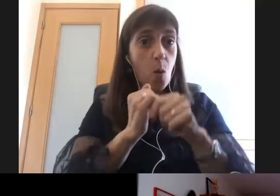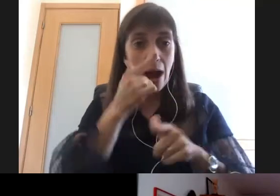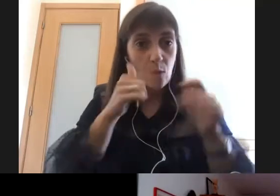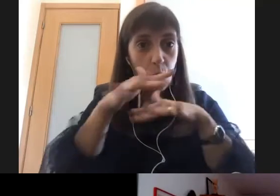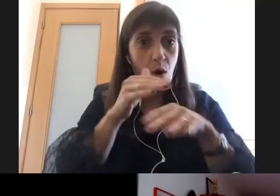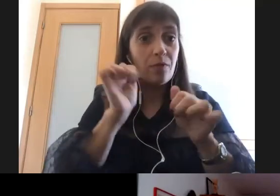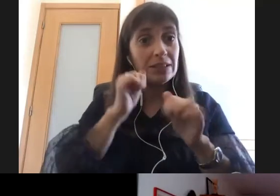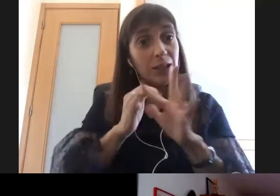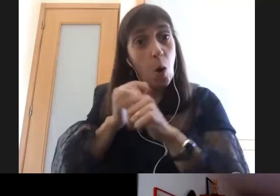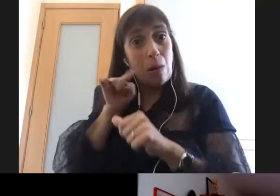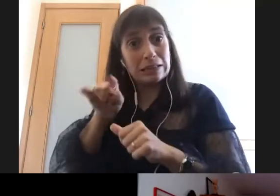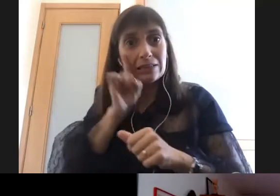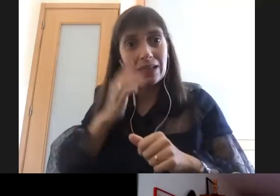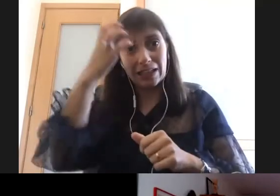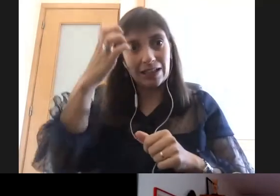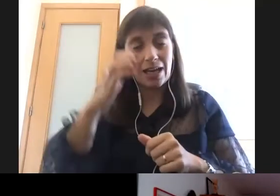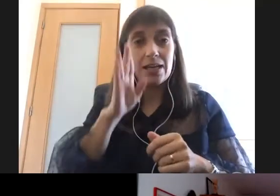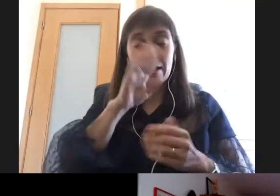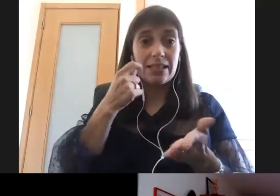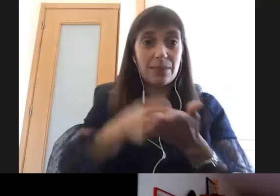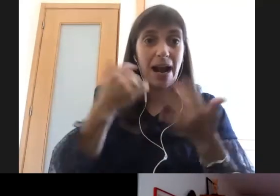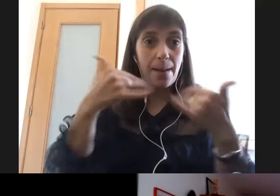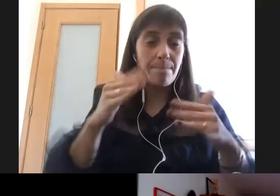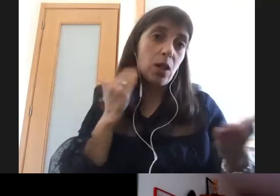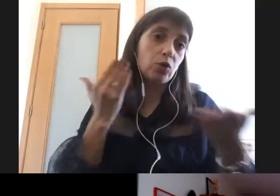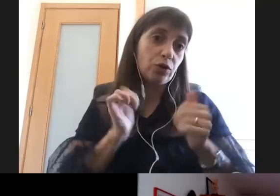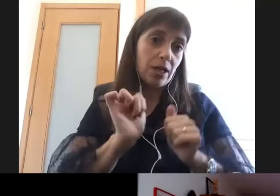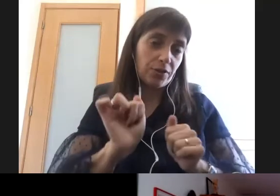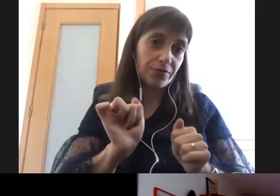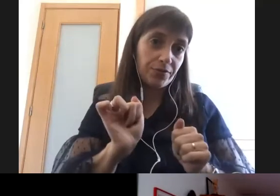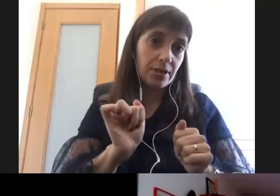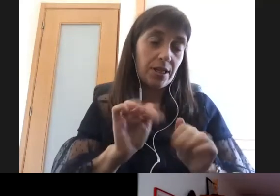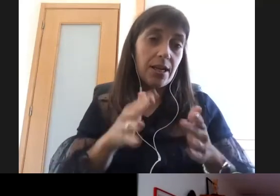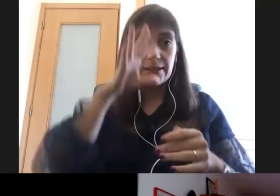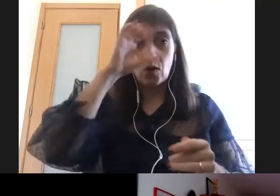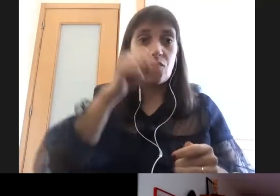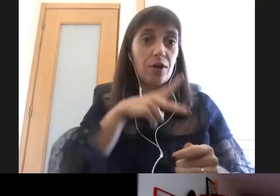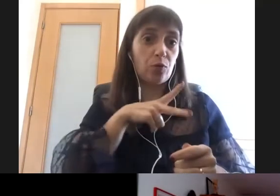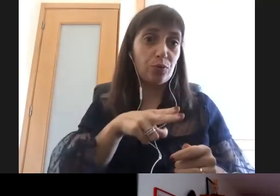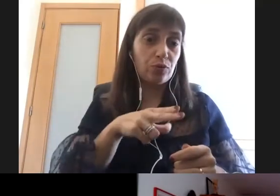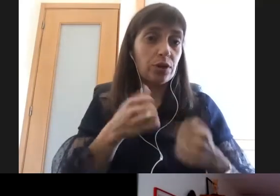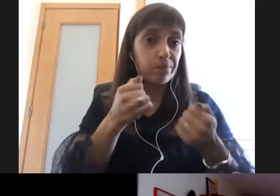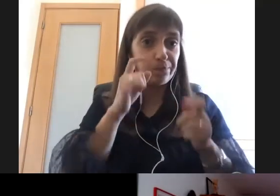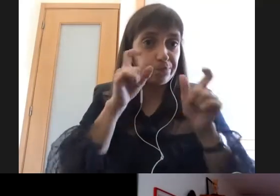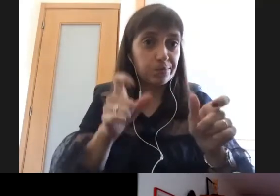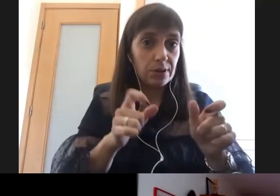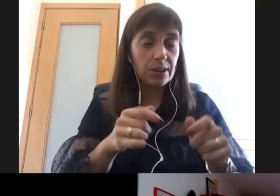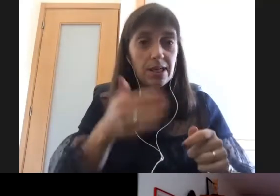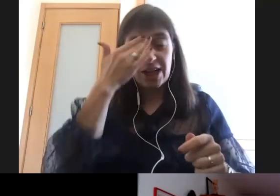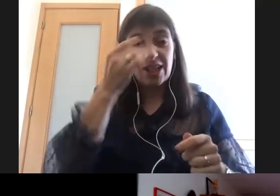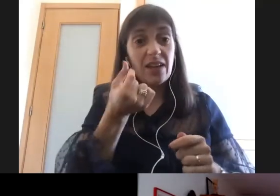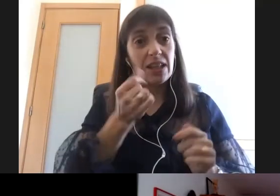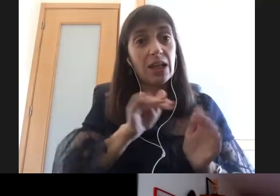E pagando mal os seus funcionários, sem muitas condições de controle, o governo português já pressupunha que haveria desvios.